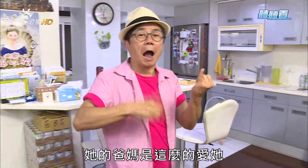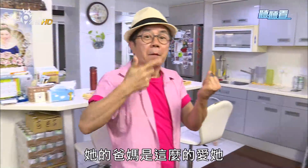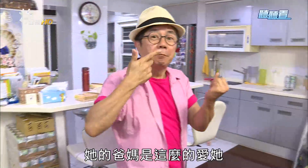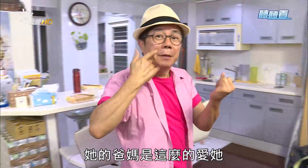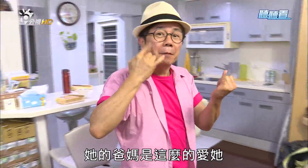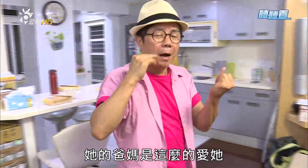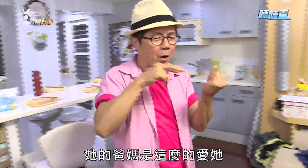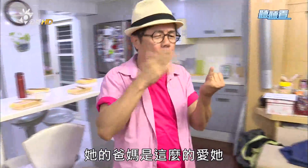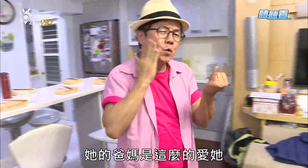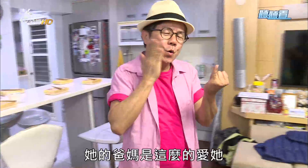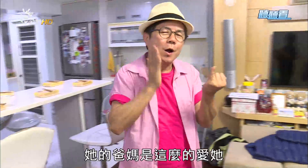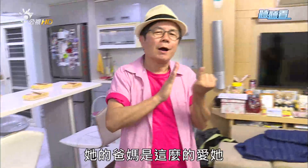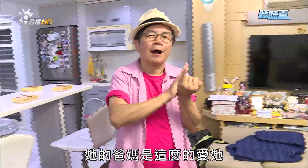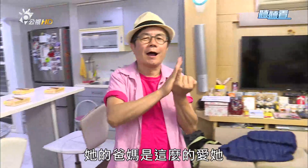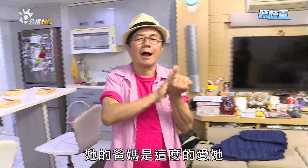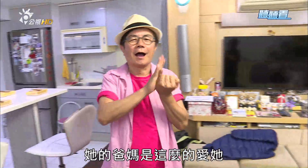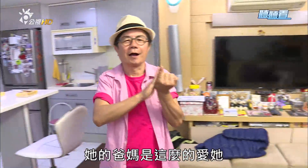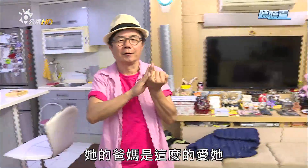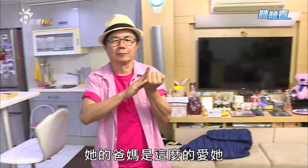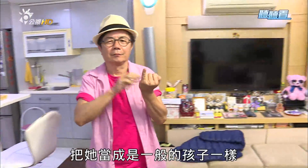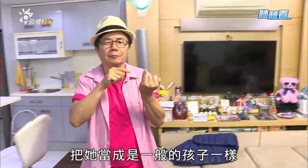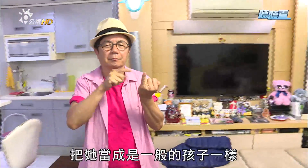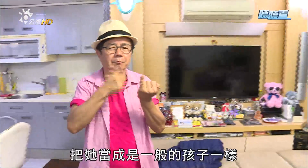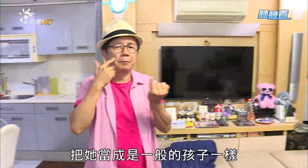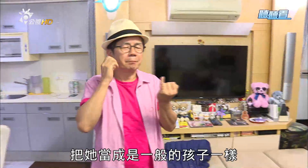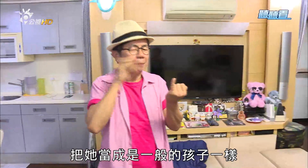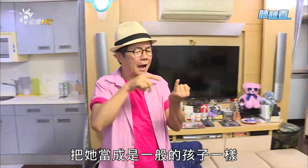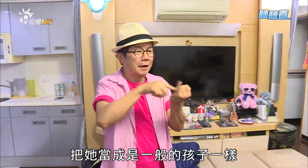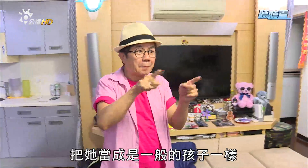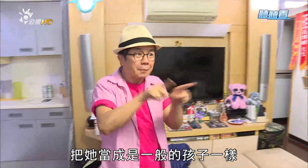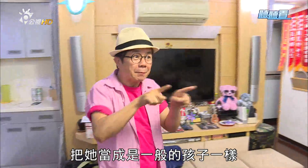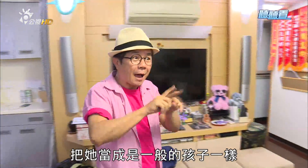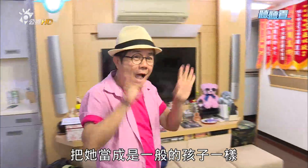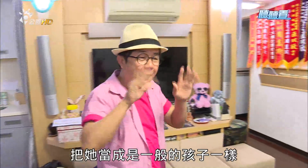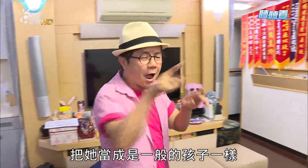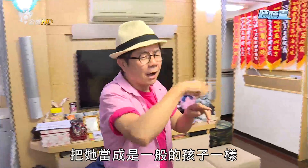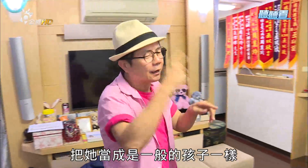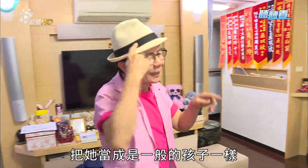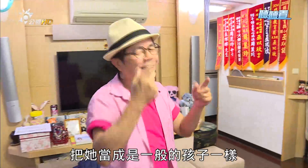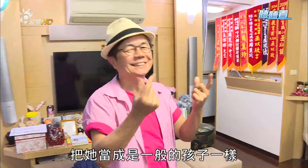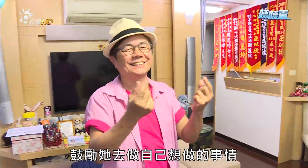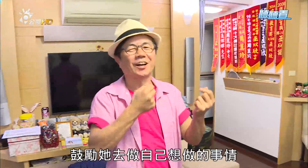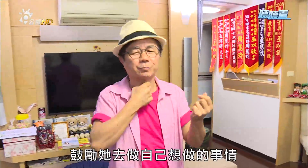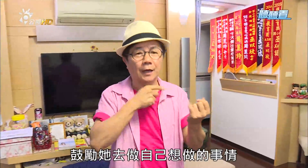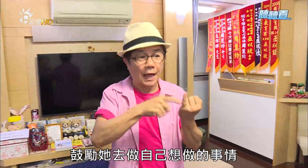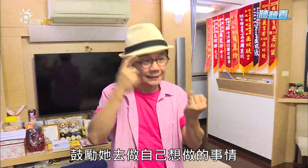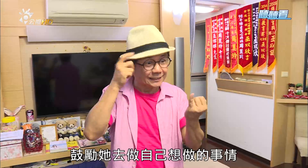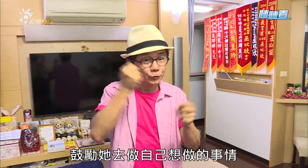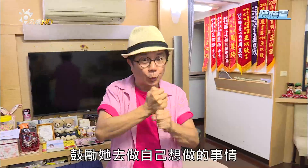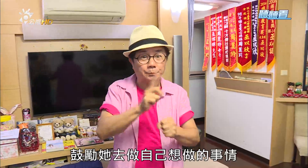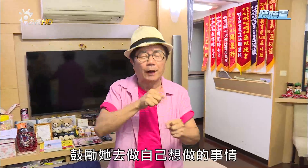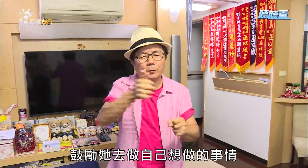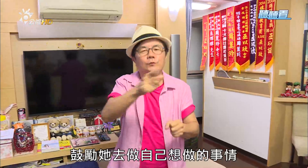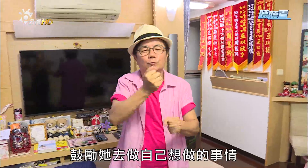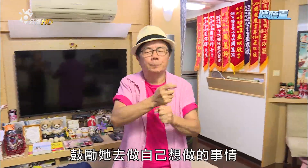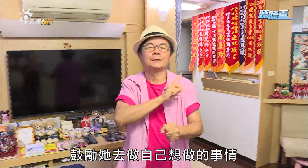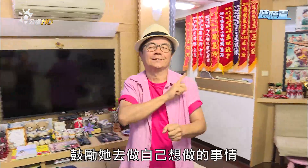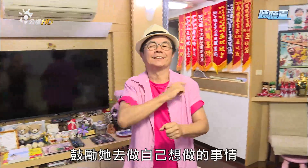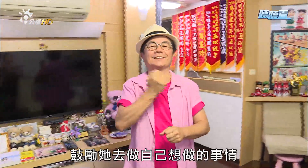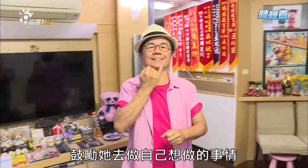的爸妈是这么的爱他，把他当成是一般的孩子一样，鼓励他去做自己想做的事情。他